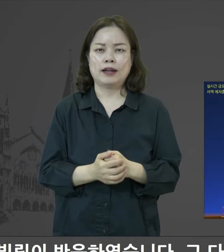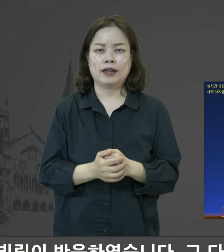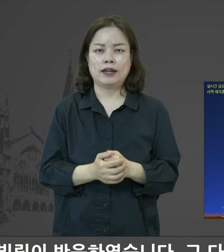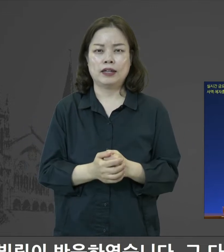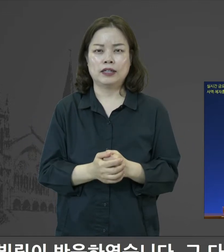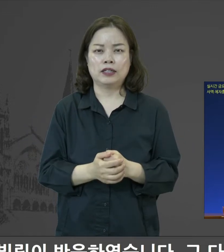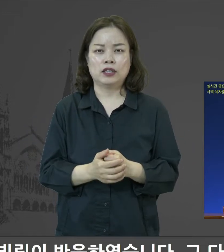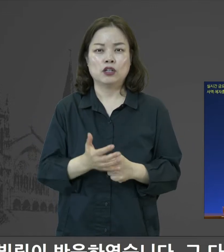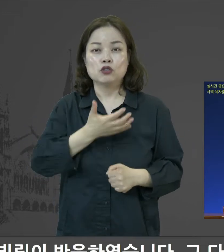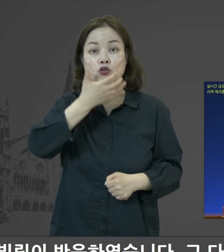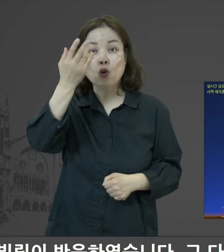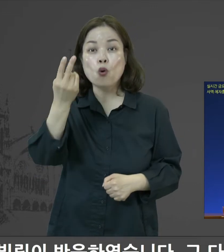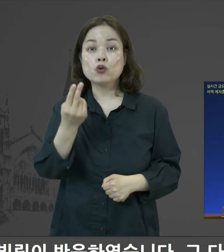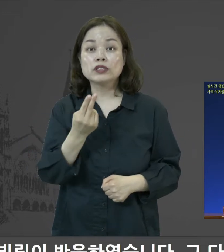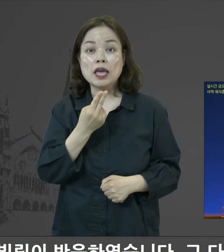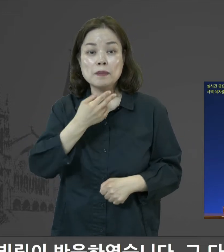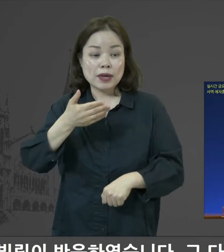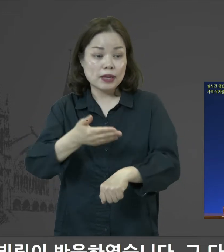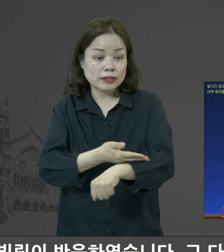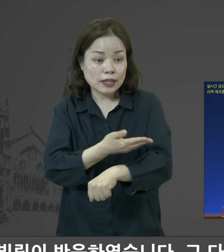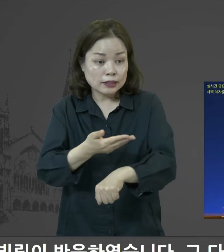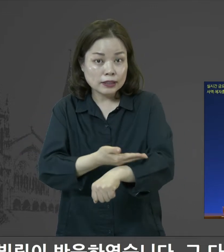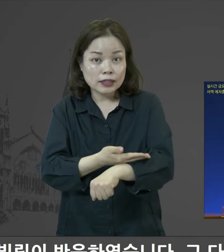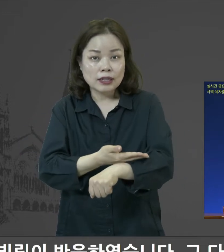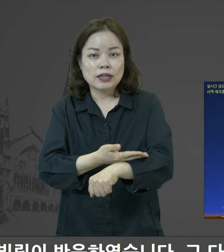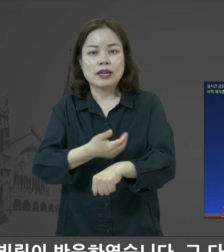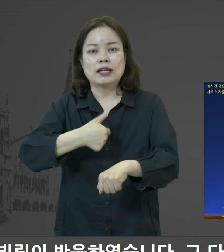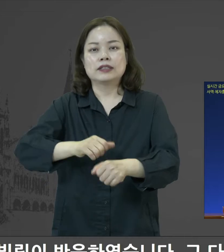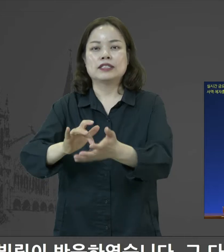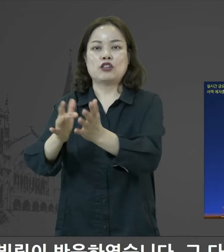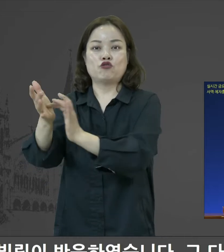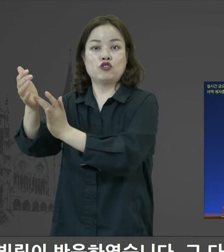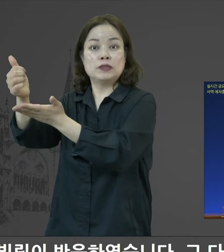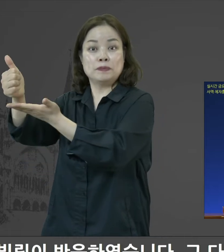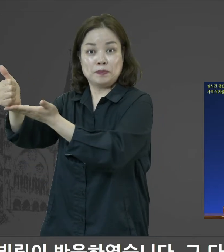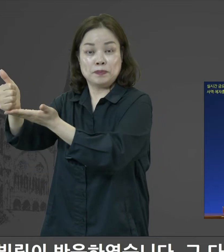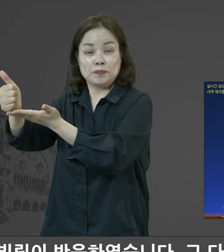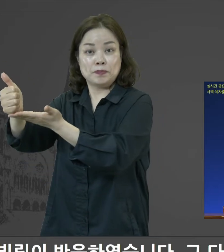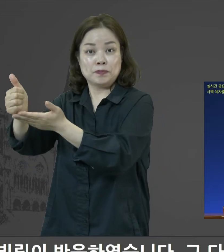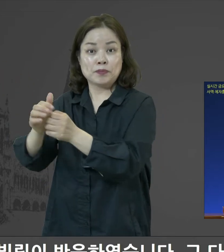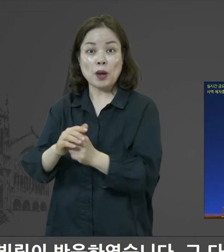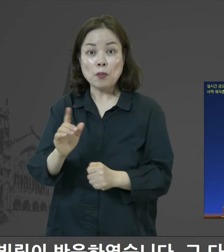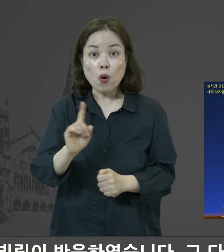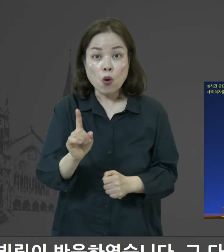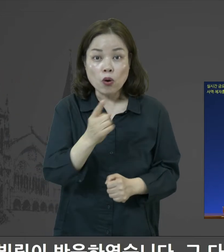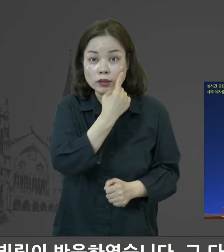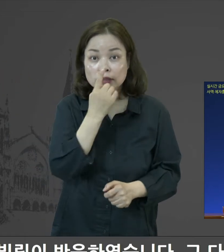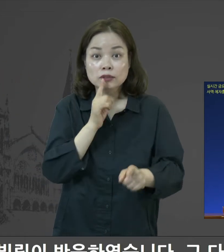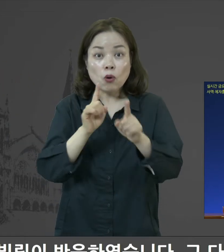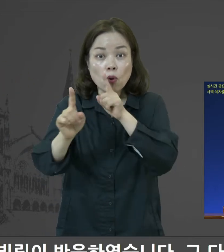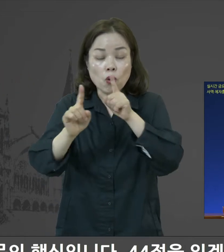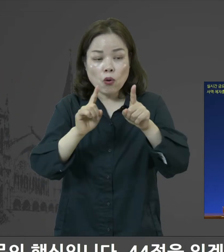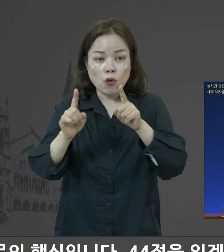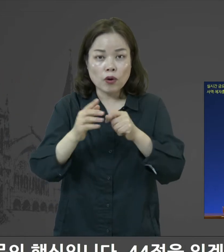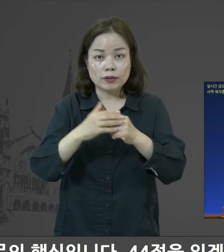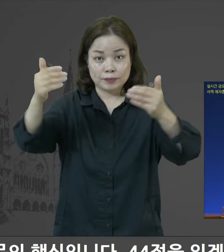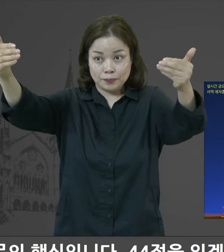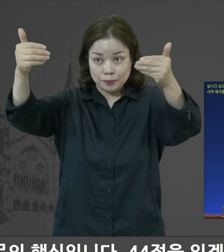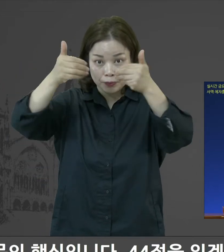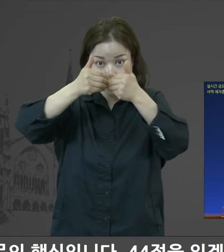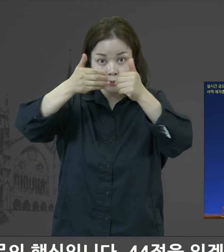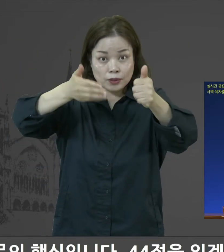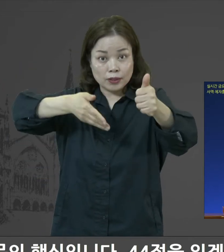요셉의 아들 나사렛 예수니라, 이렇게 증거하는 거죠. 자, 뭐라고 증거했는지 다시 한번 눈으로 따라와